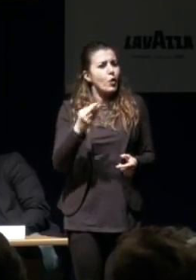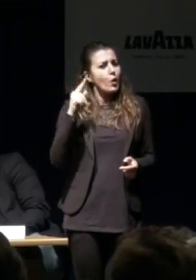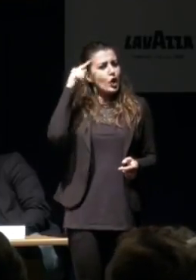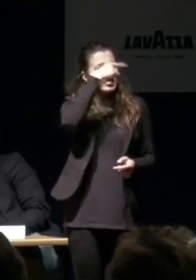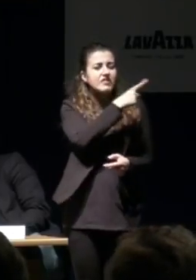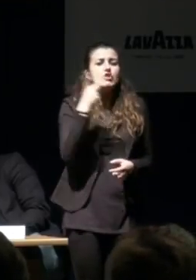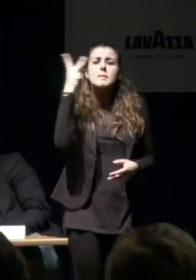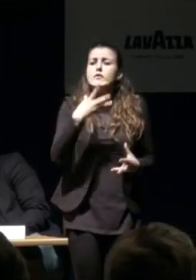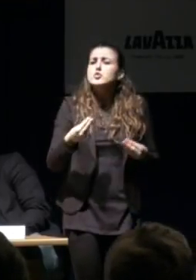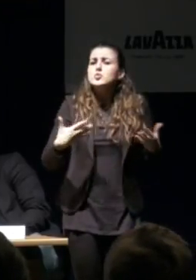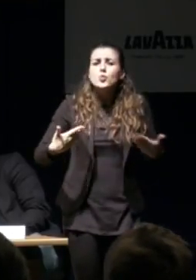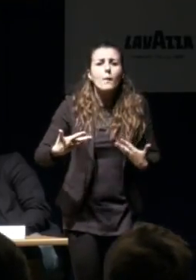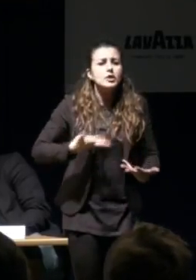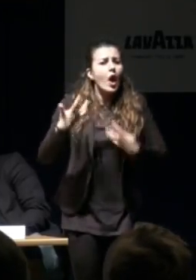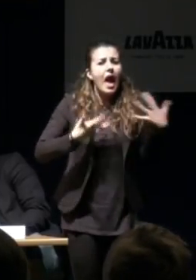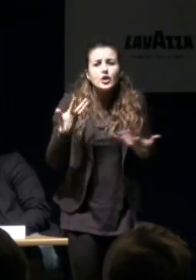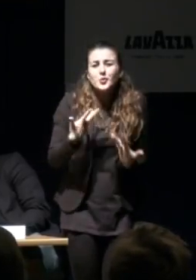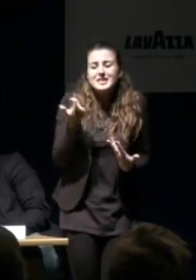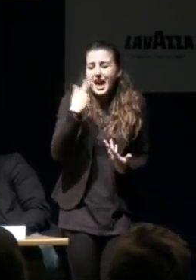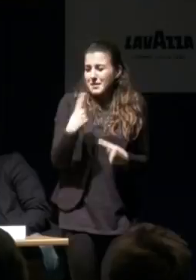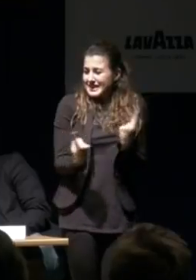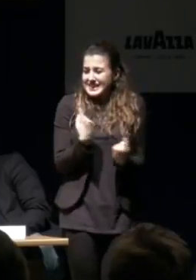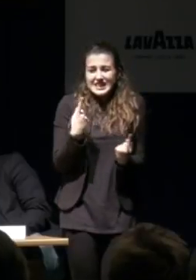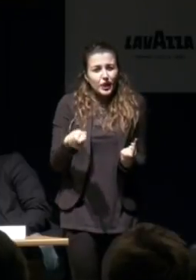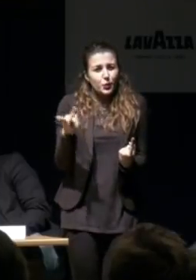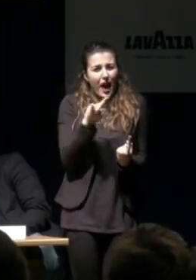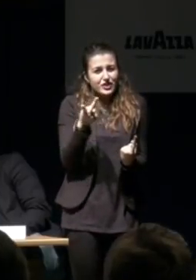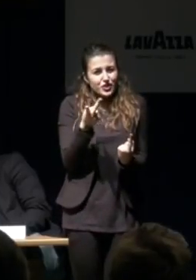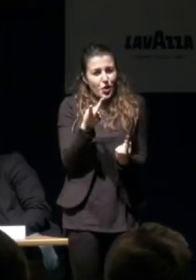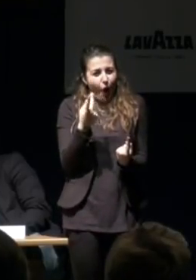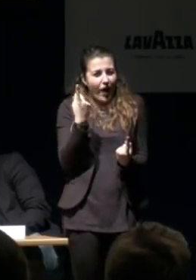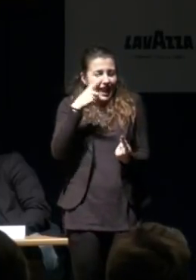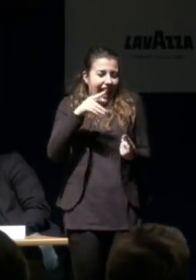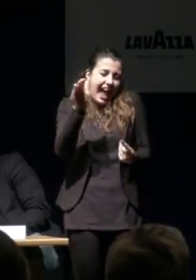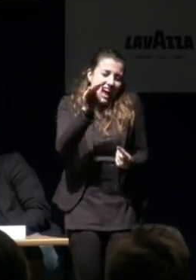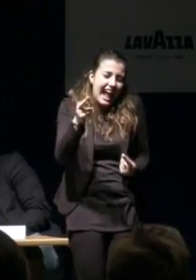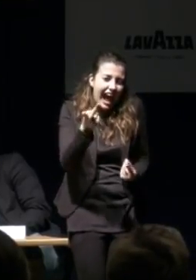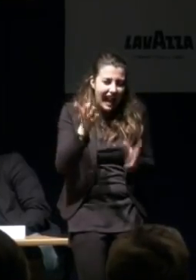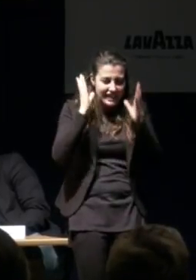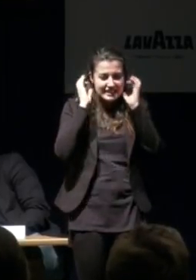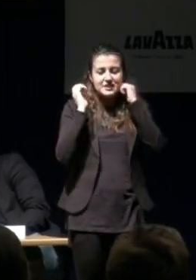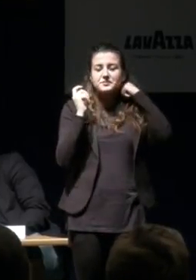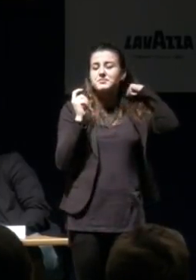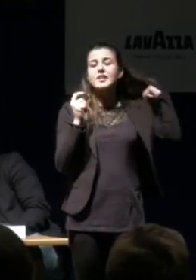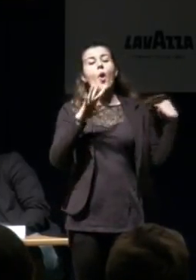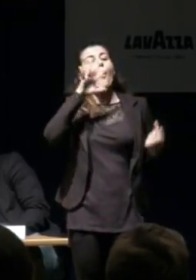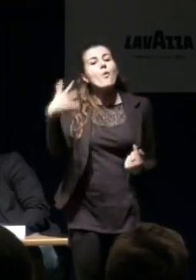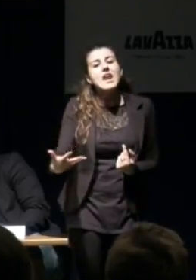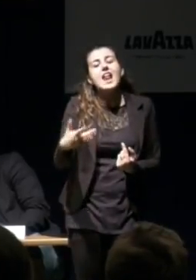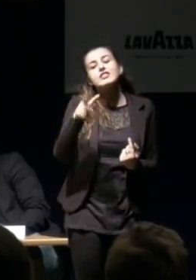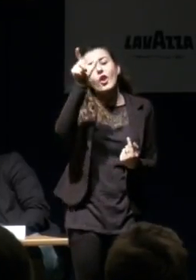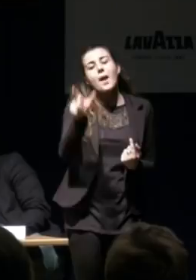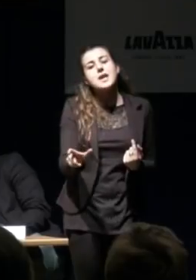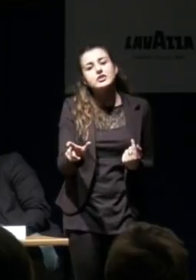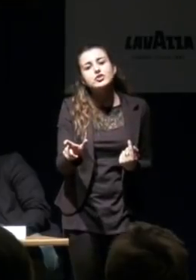subito entusiasta di questi di questi due di questi due ragazzini un altro personaggio che